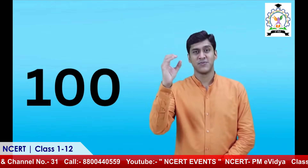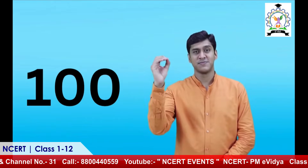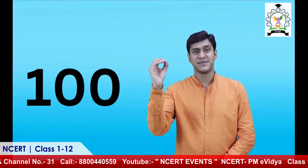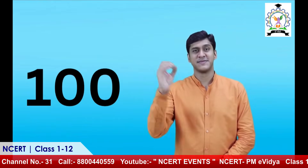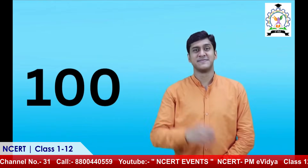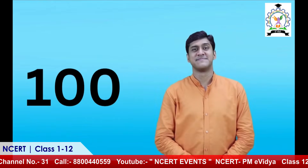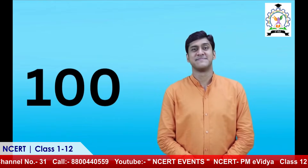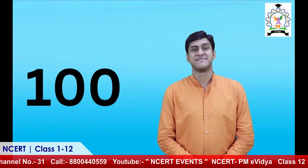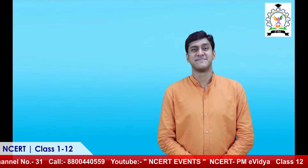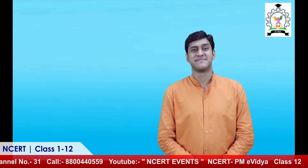100